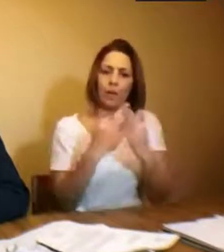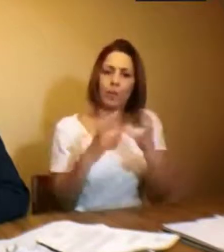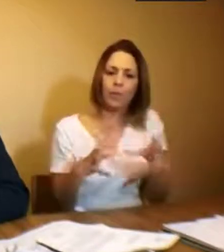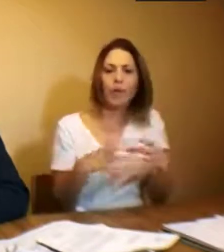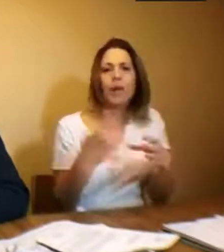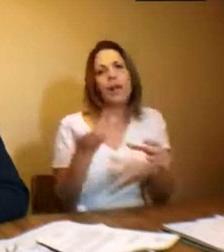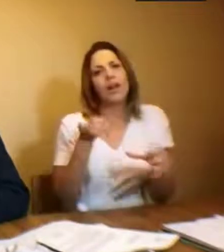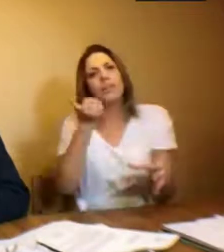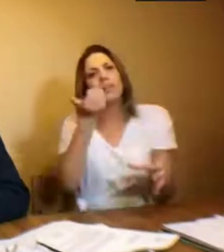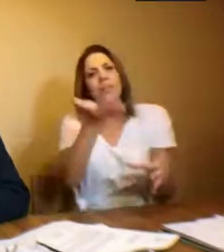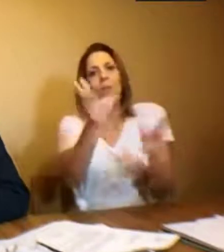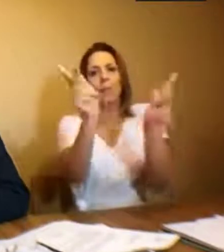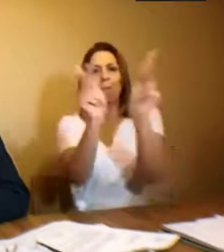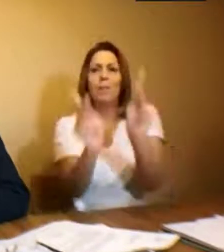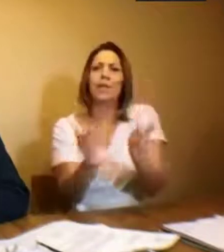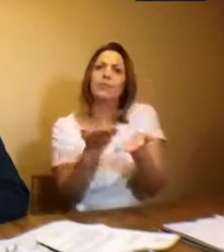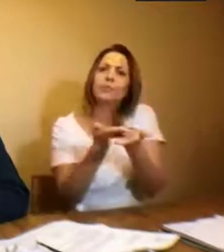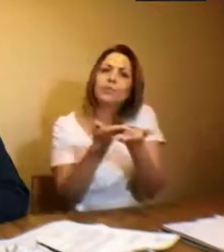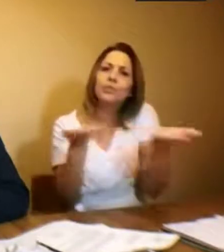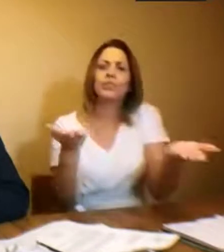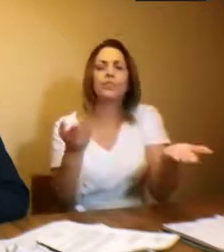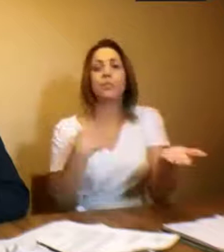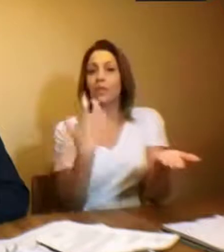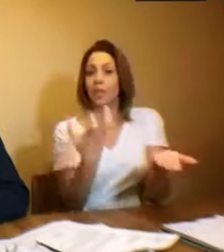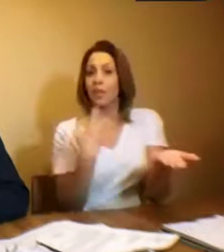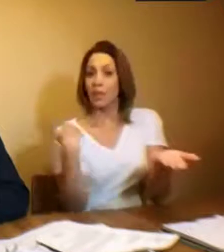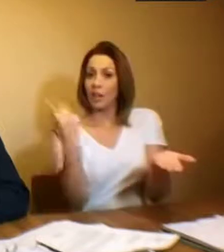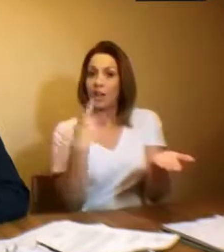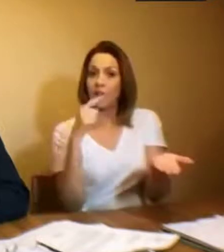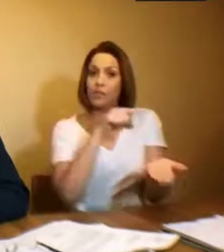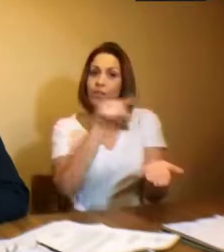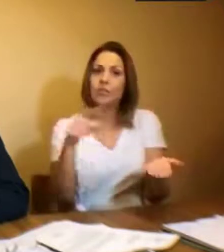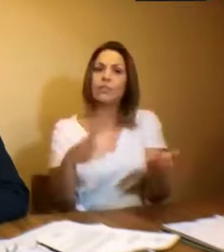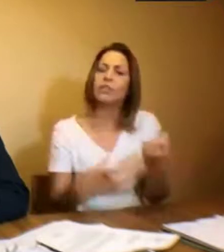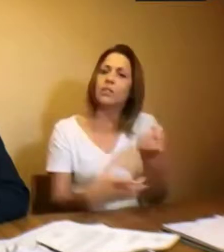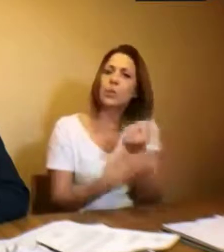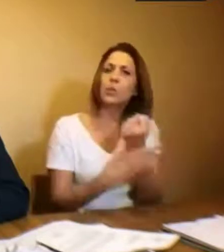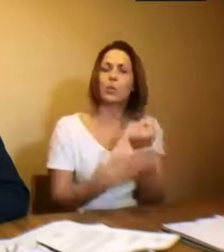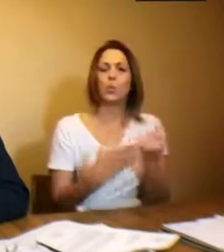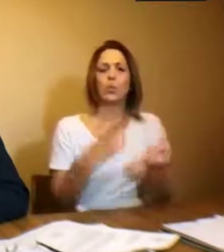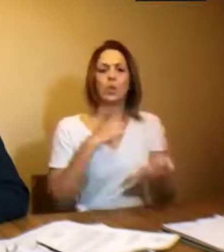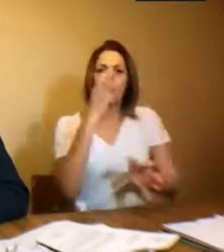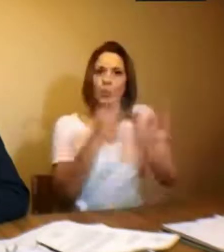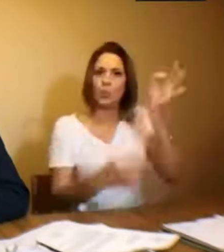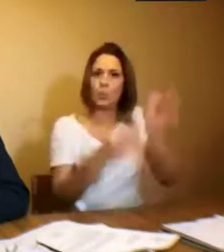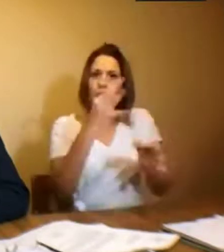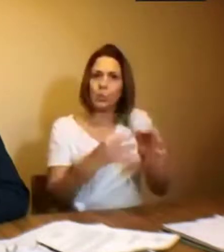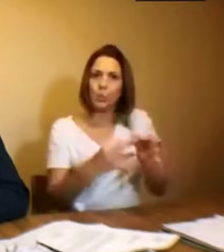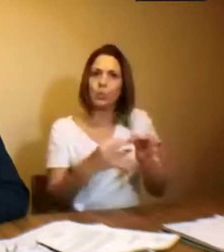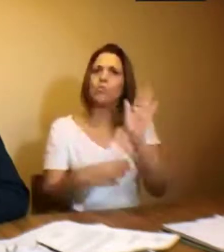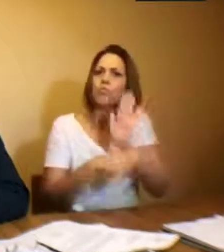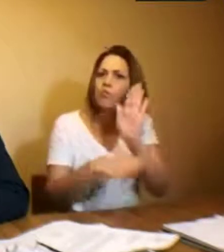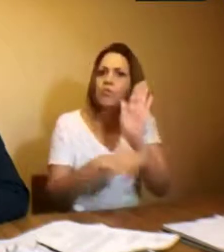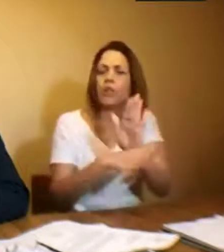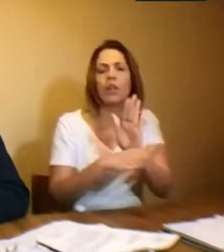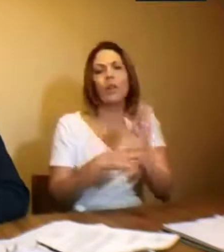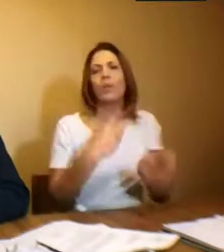vocês. Queremos que vocês tenham uma segurança jurídica, que a sua terra não seja invadida e